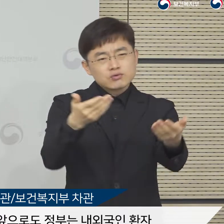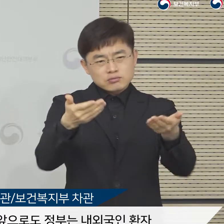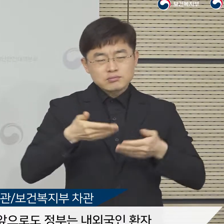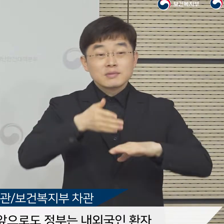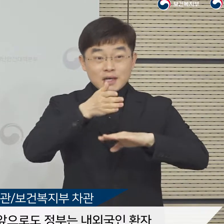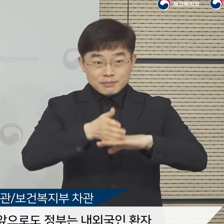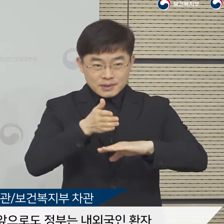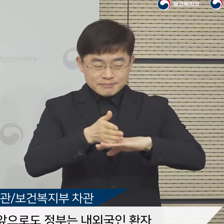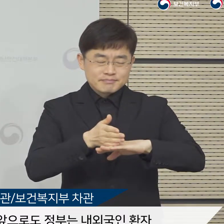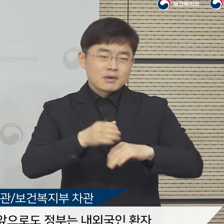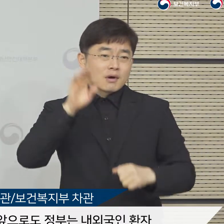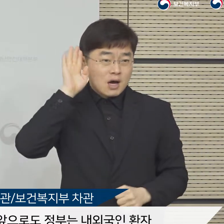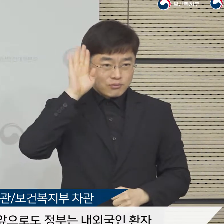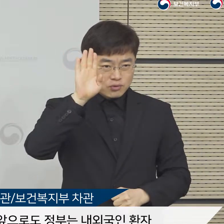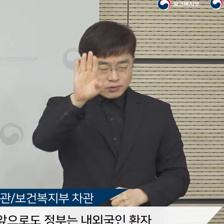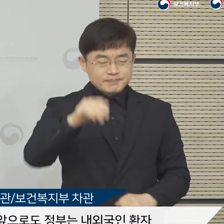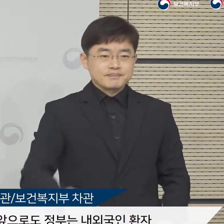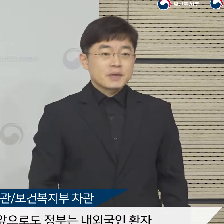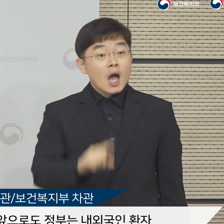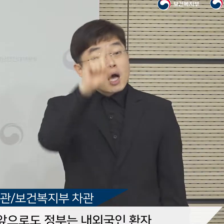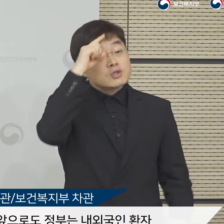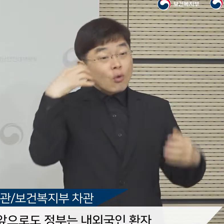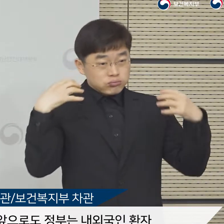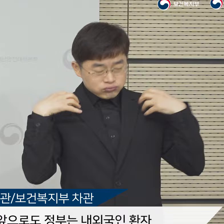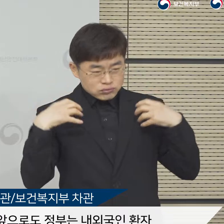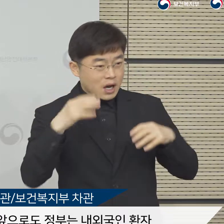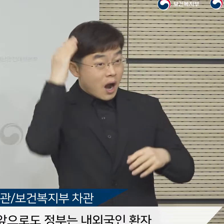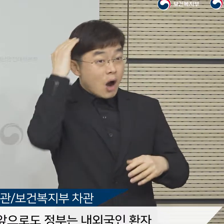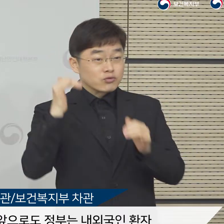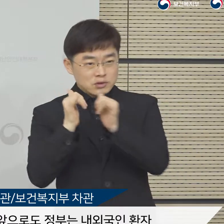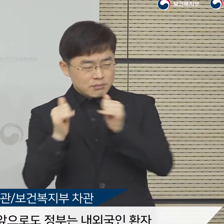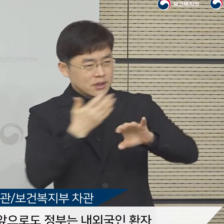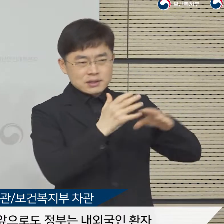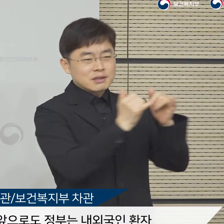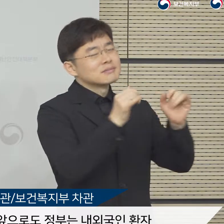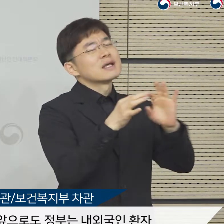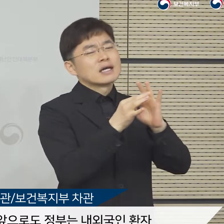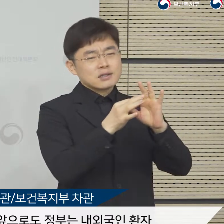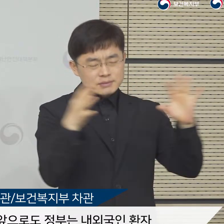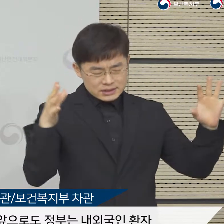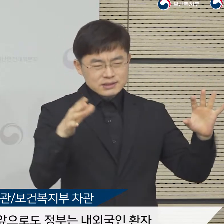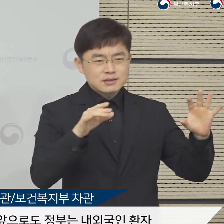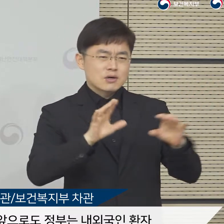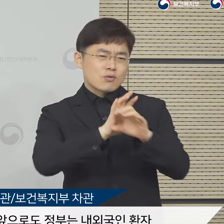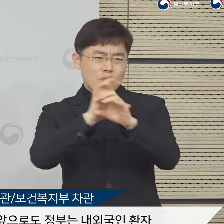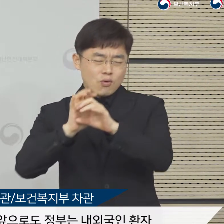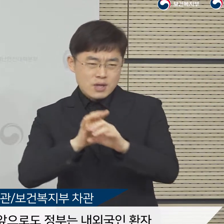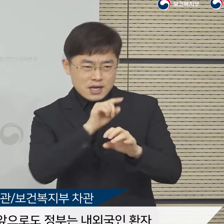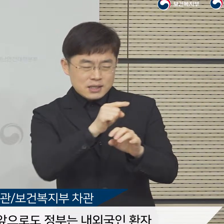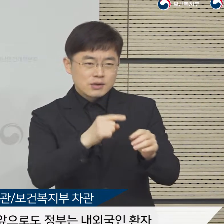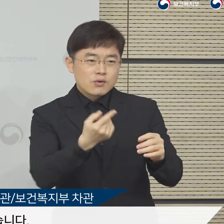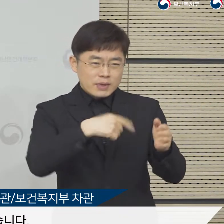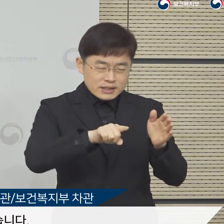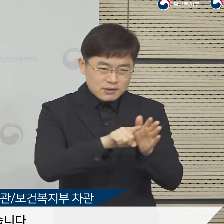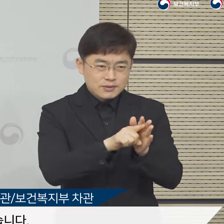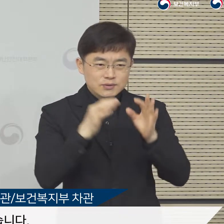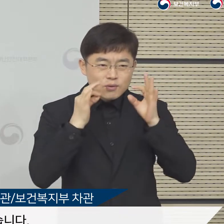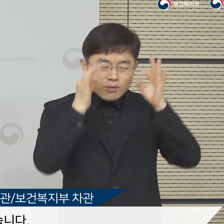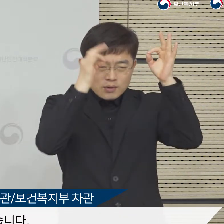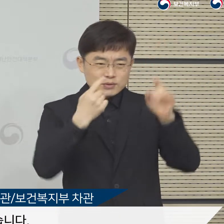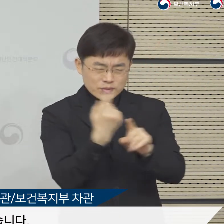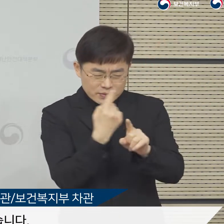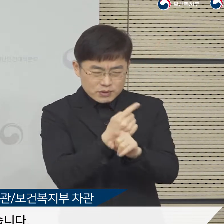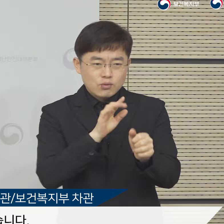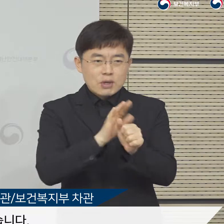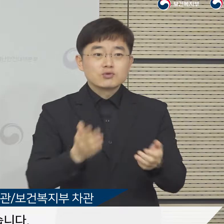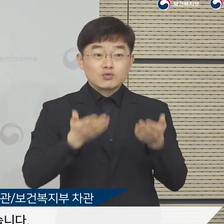감사드리며 앞으로도 정부는 내 외국인 환자 모두 구분 없이 코로나19로부터 완치되어 건강을 회복하실